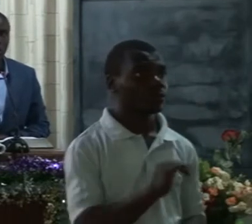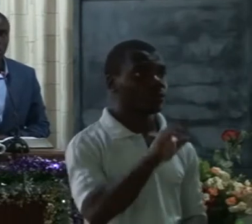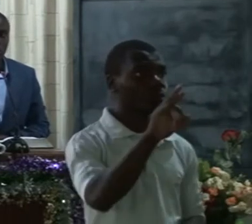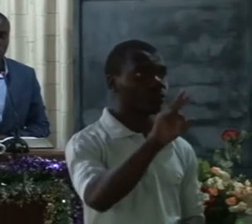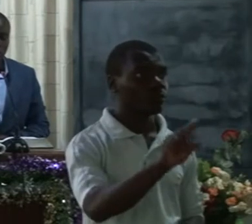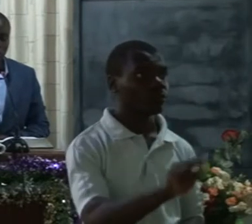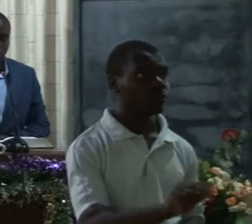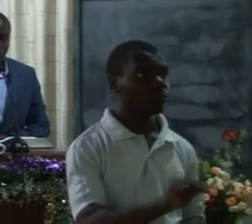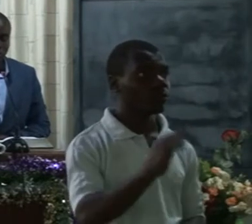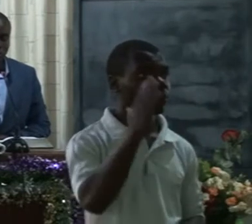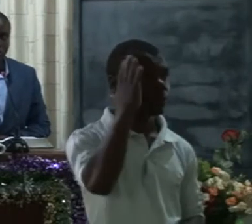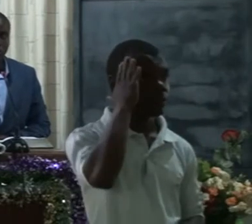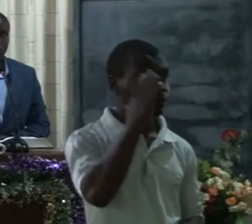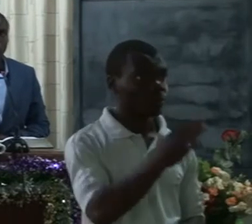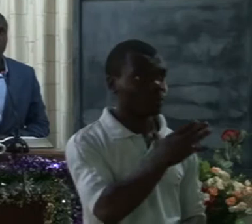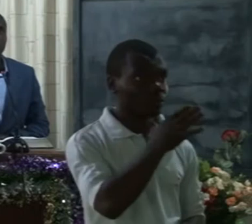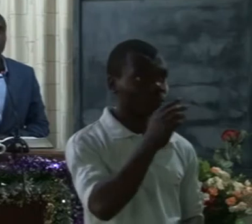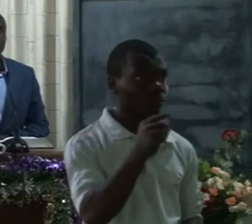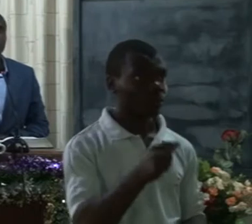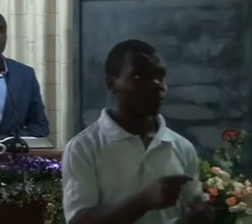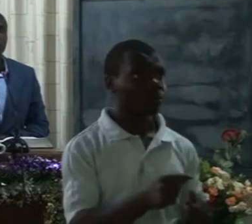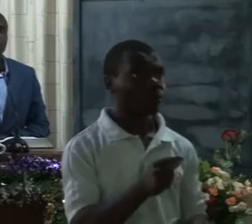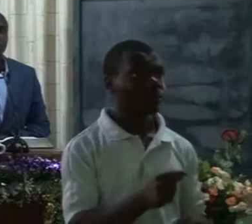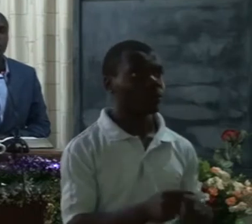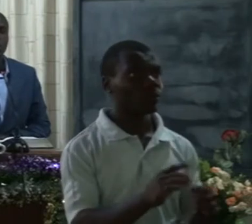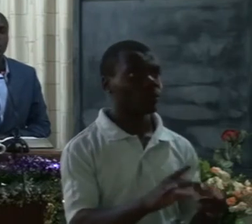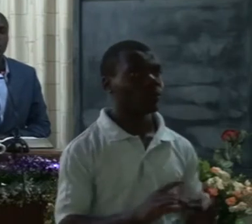kujua pendo la